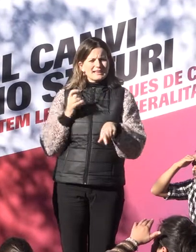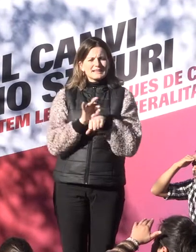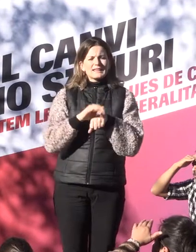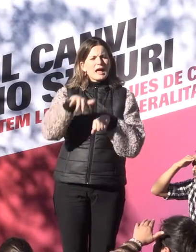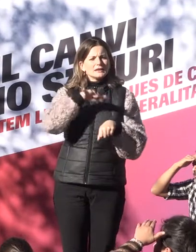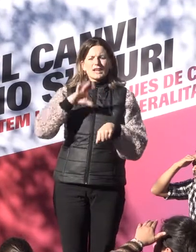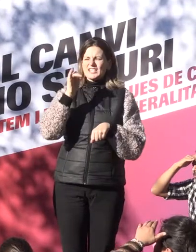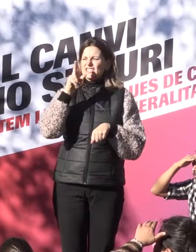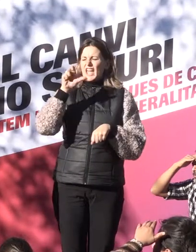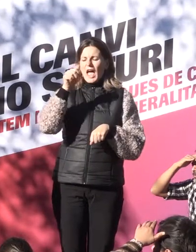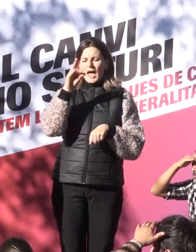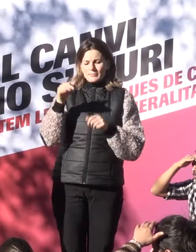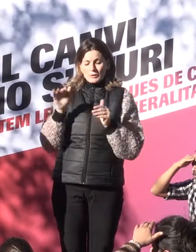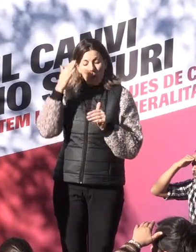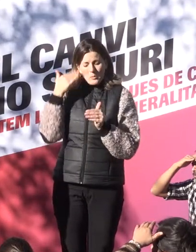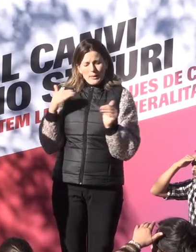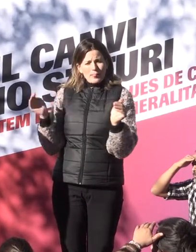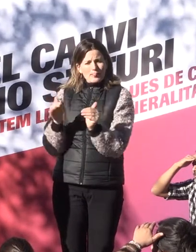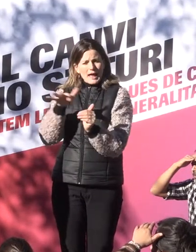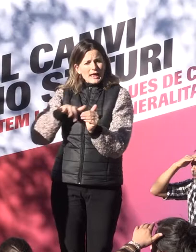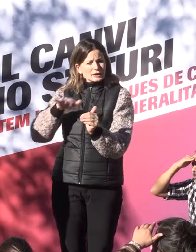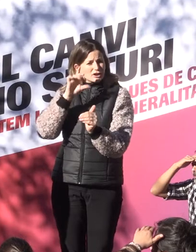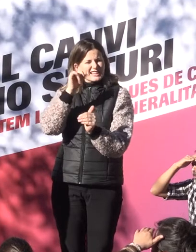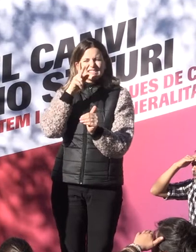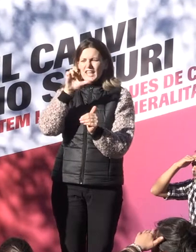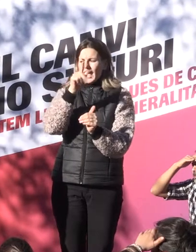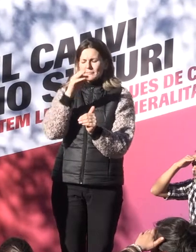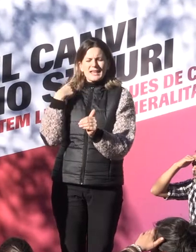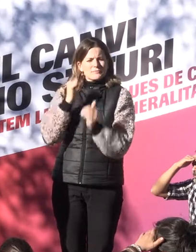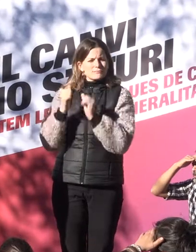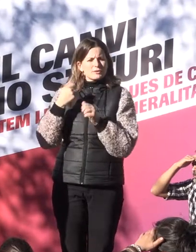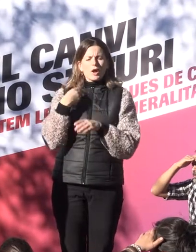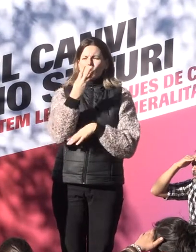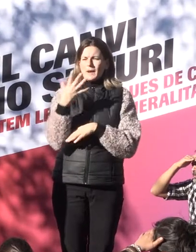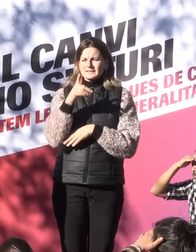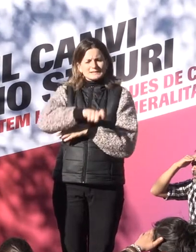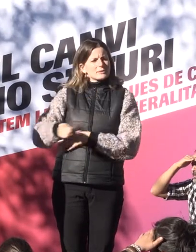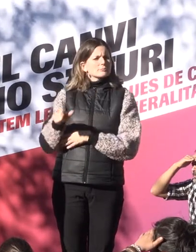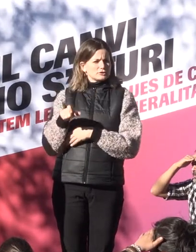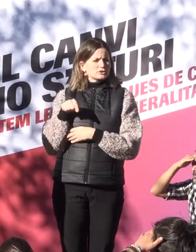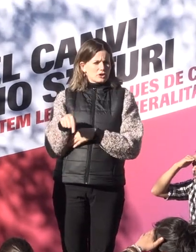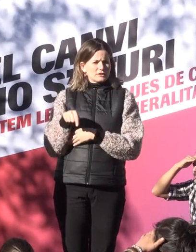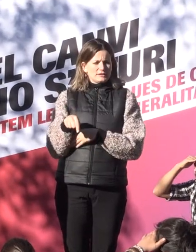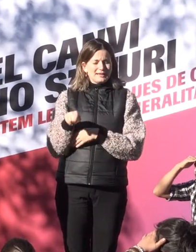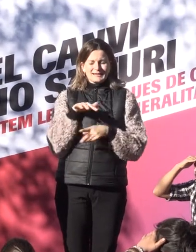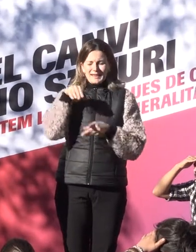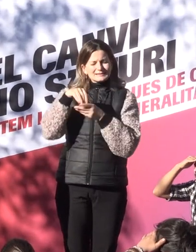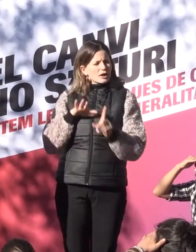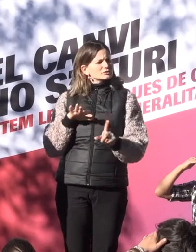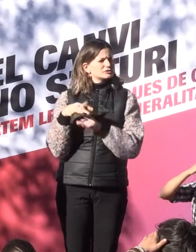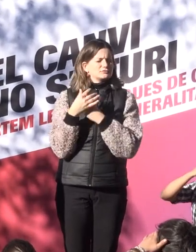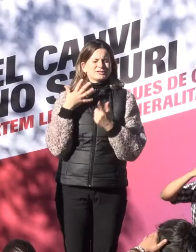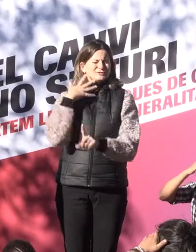chiapas un pueblecito diminuto de los altos de chiapas donde fueron asesinadas 45 personas en un contexto de